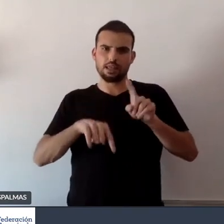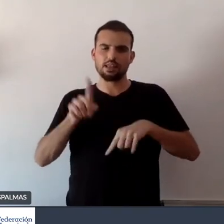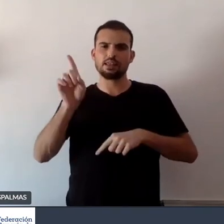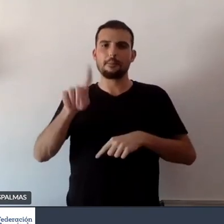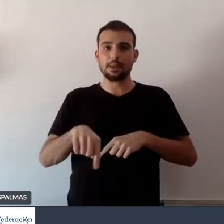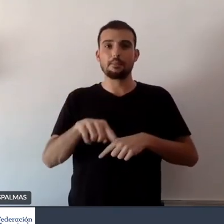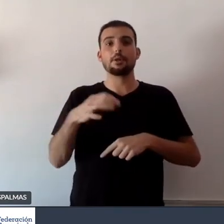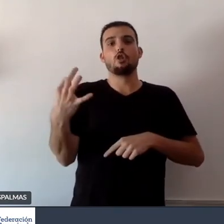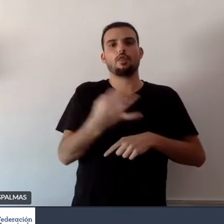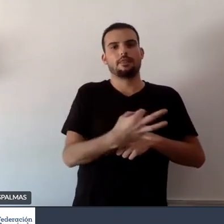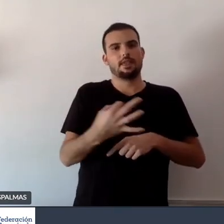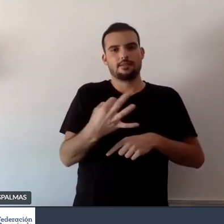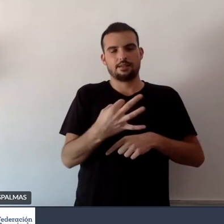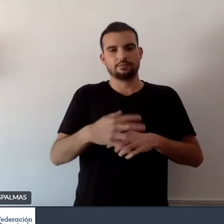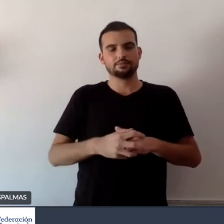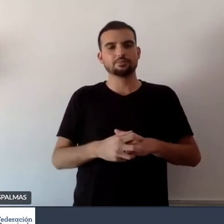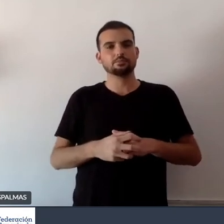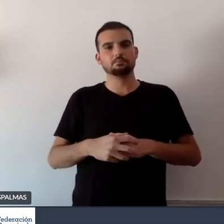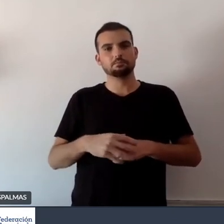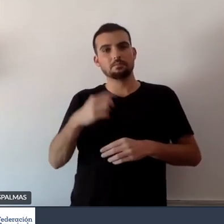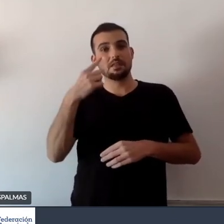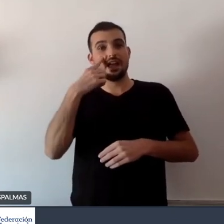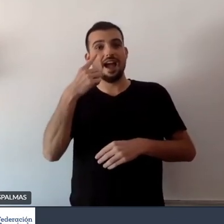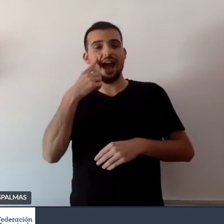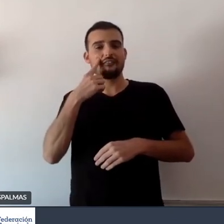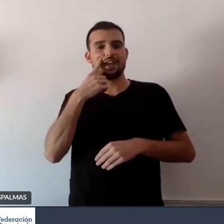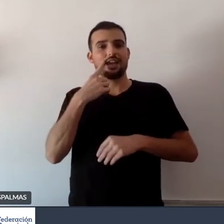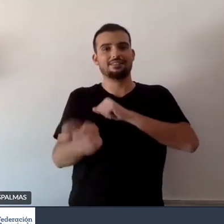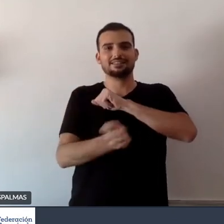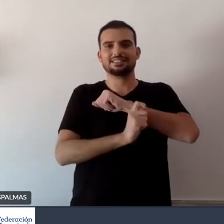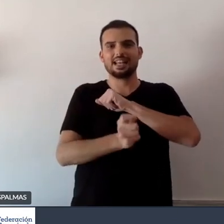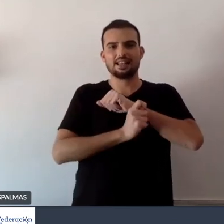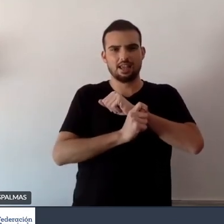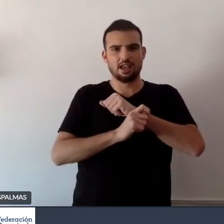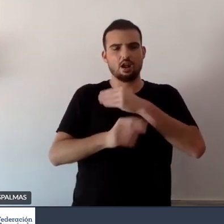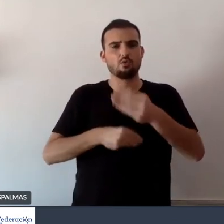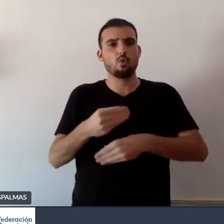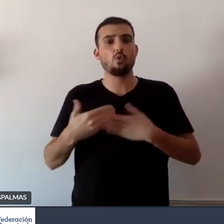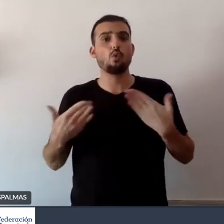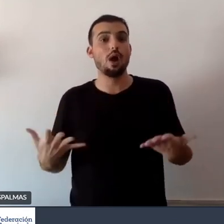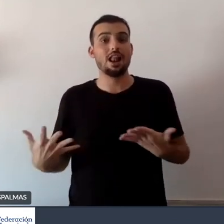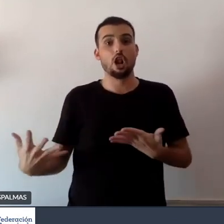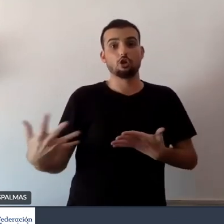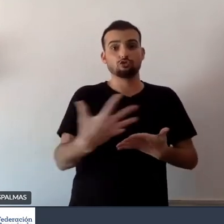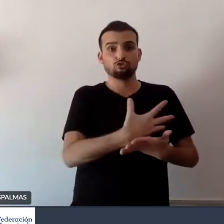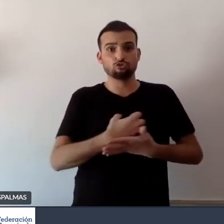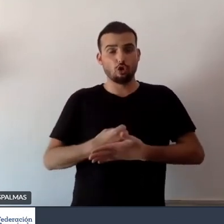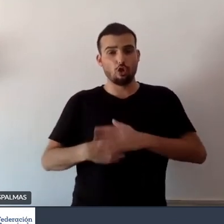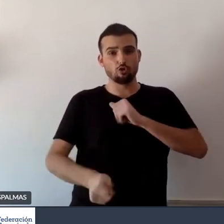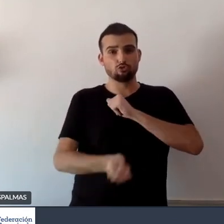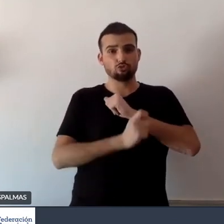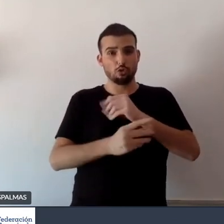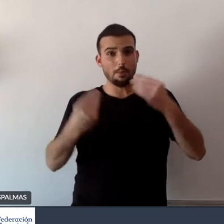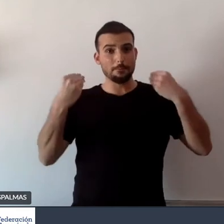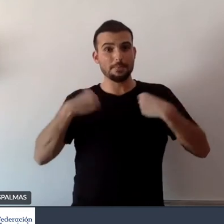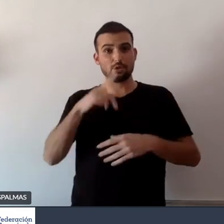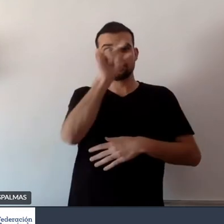determinar qué tipo de cortes vamos a trabajar. Si todos los cortes están trabajados durante la